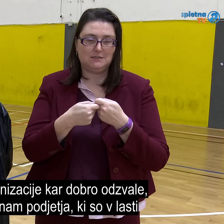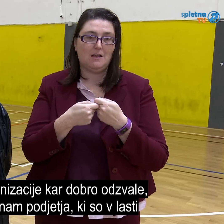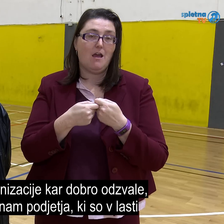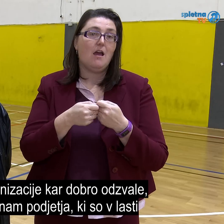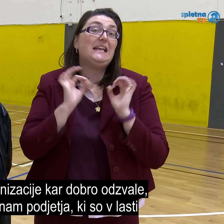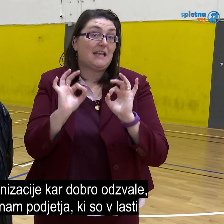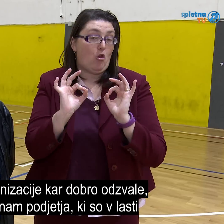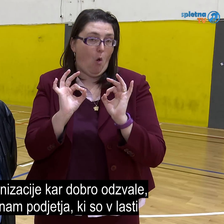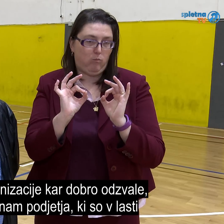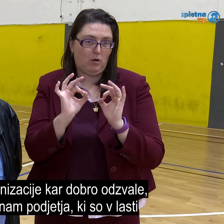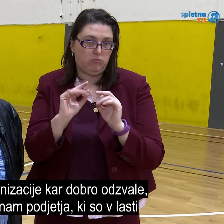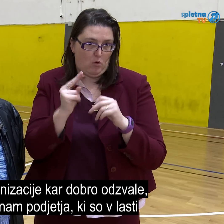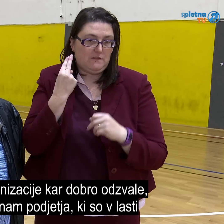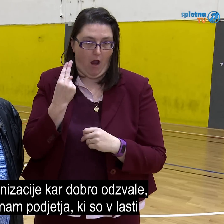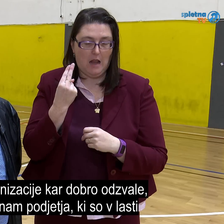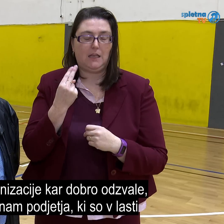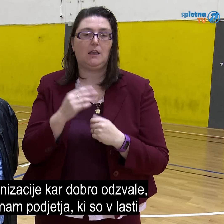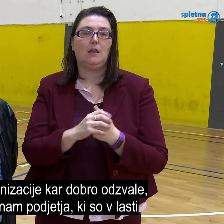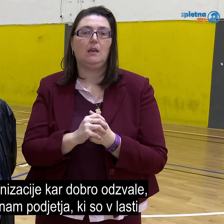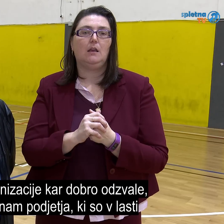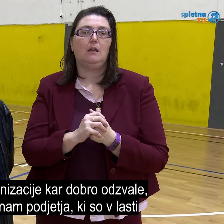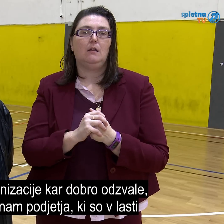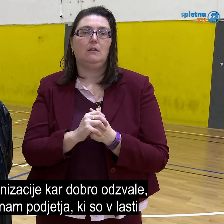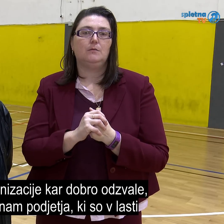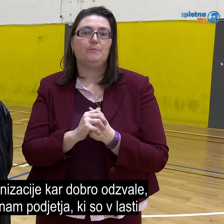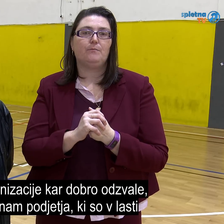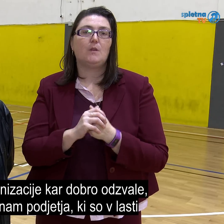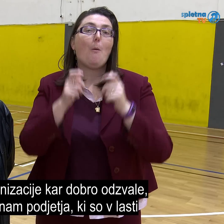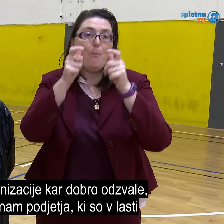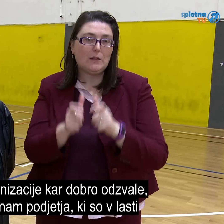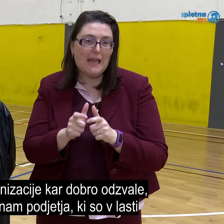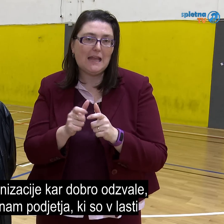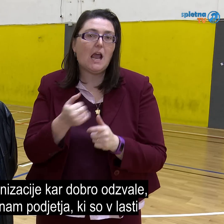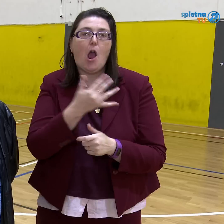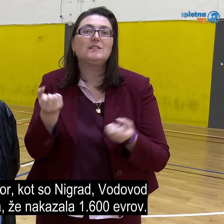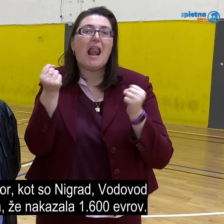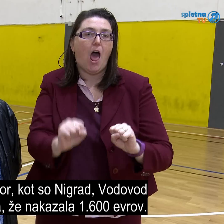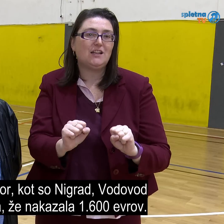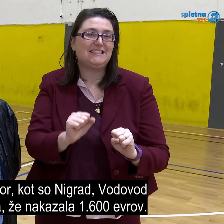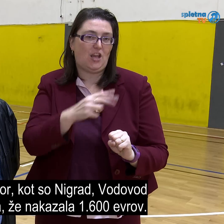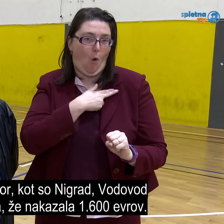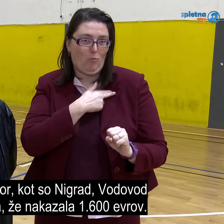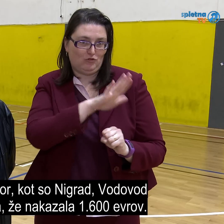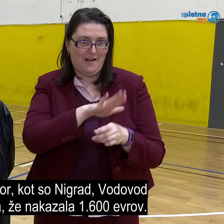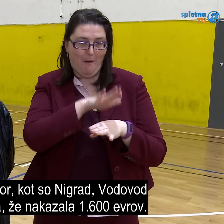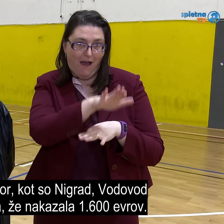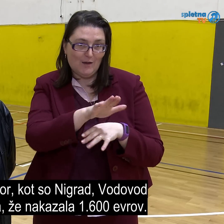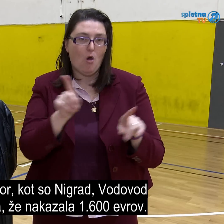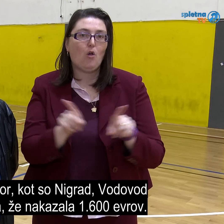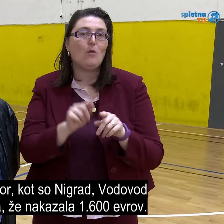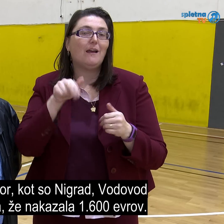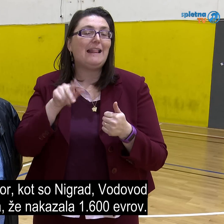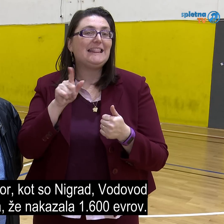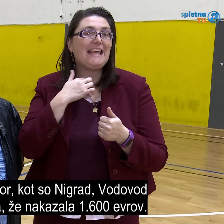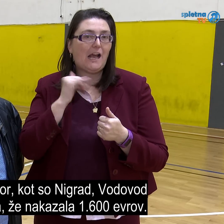kar dobro odzvale, tako da so se podjetja, katera so v lasti občine Maribor, kot so